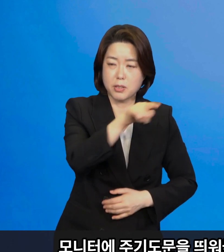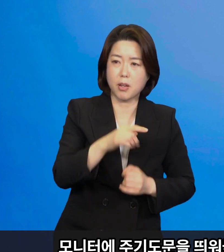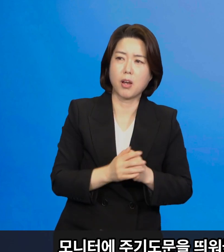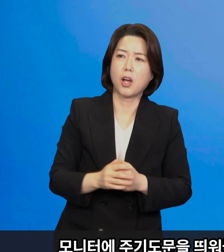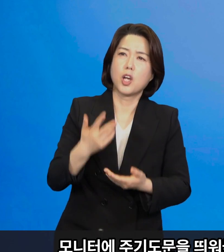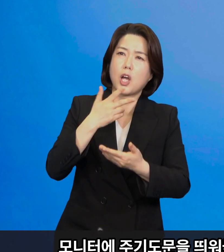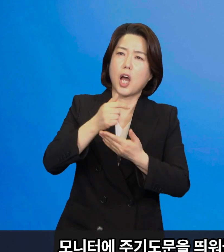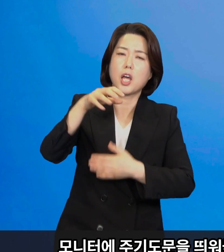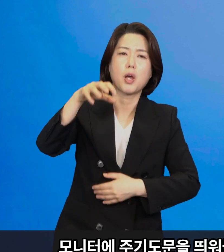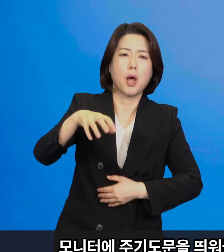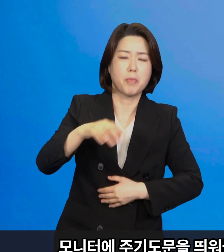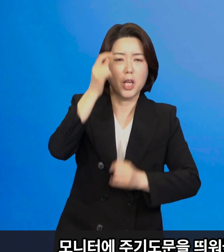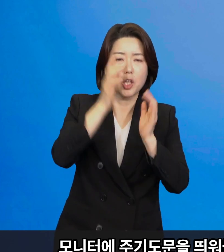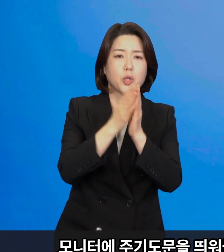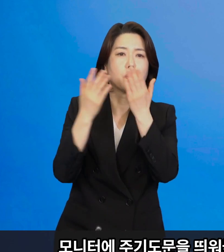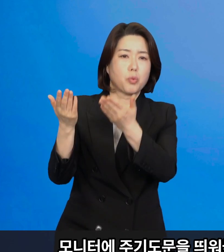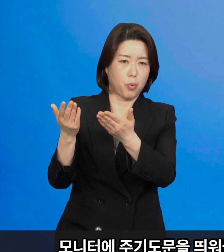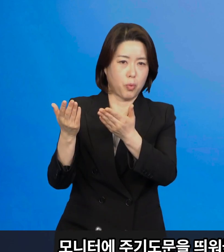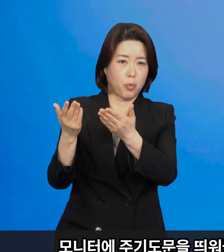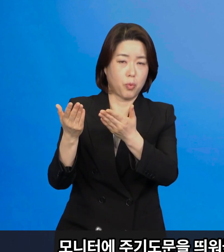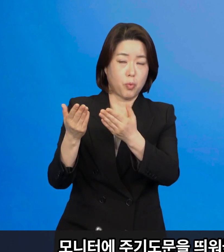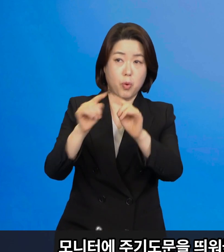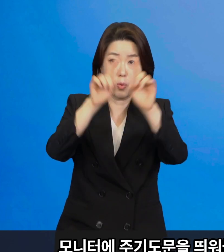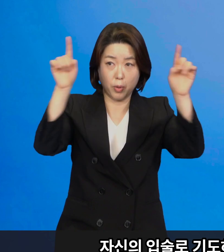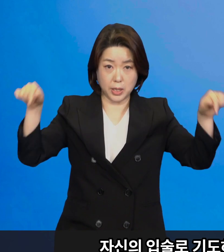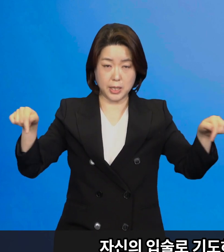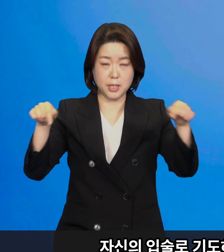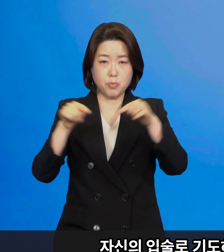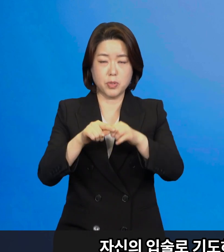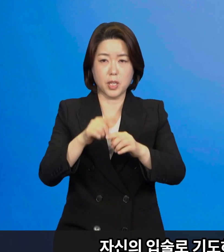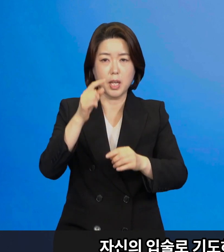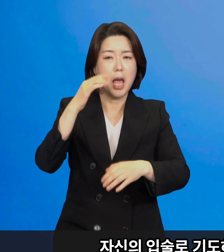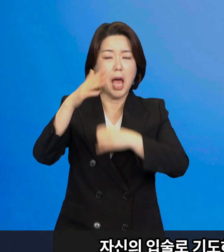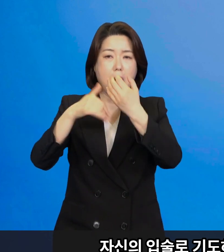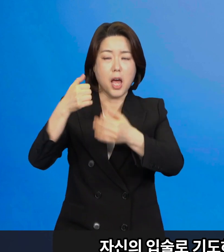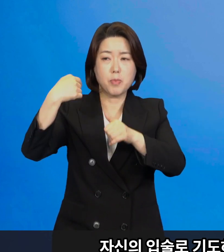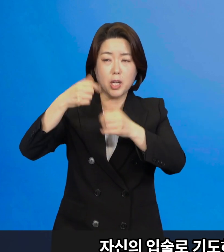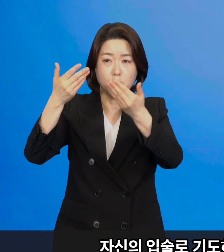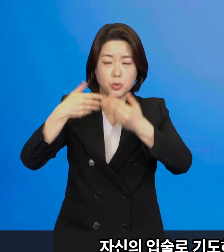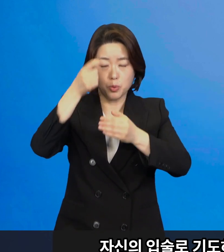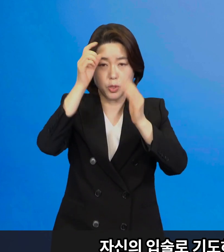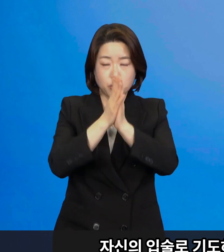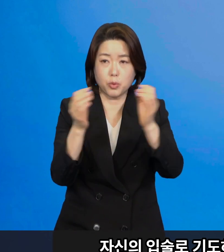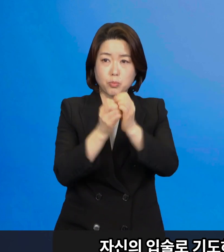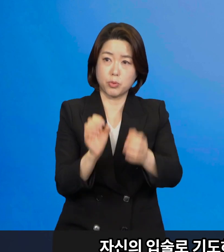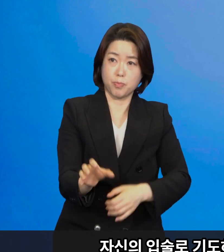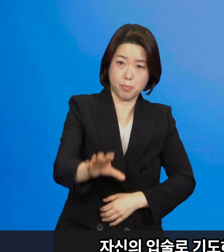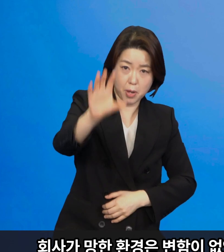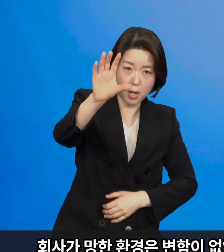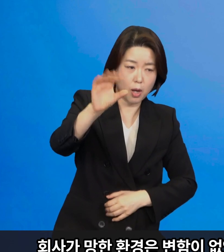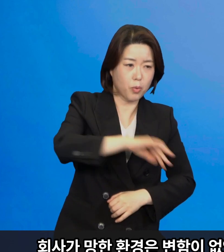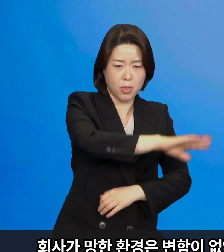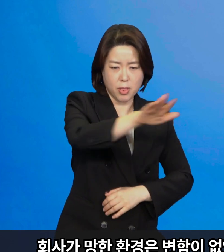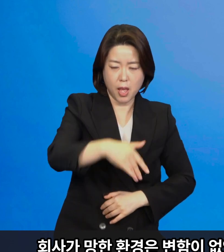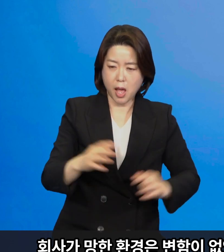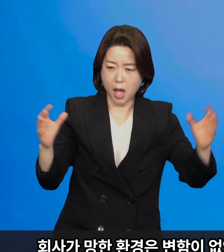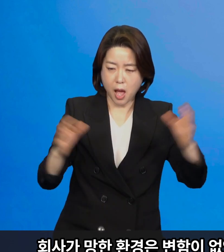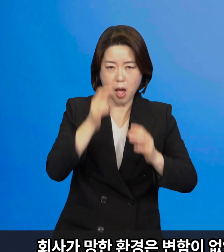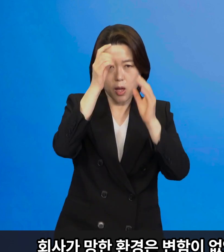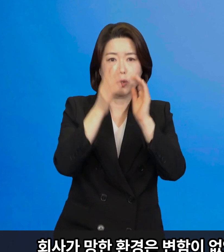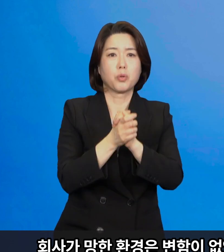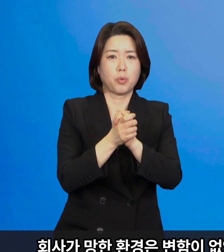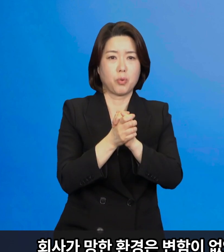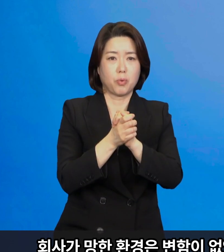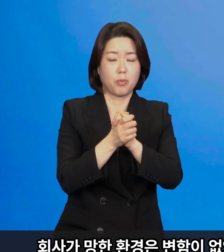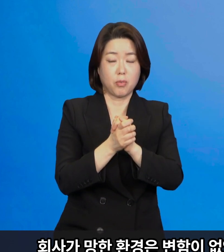주기도문을 띄워놓고 모든 직원이 한 곳에 모여 자신의 입술로 기도하는 시간을 가졌습니다. 회사가 망한 환경은